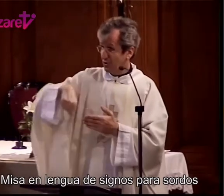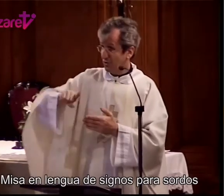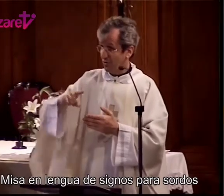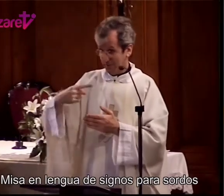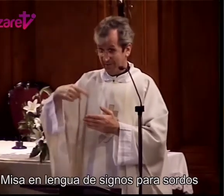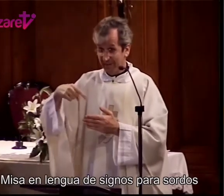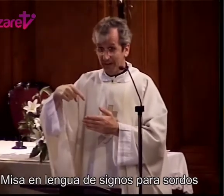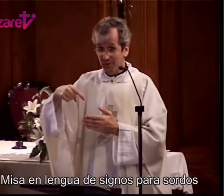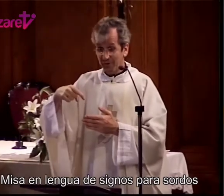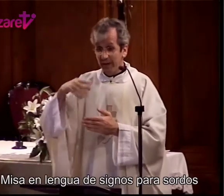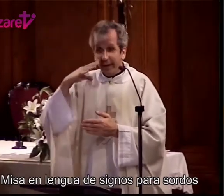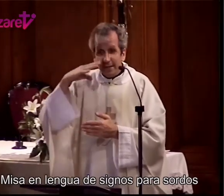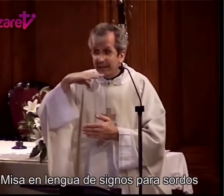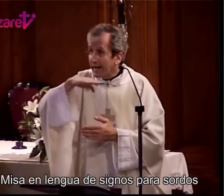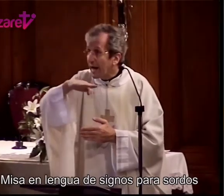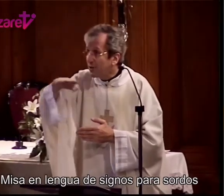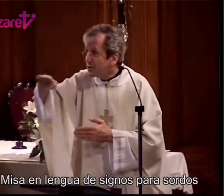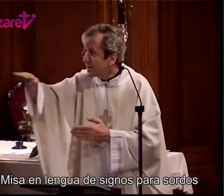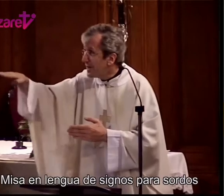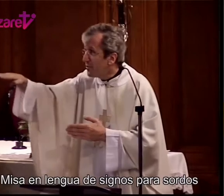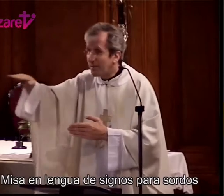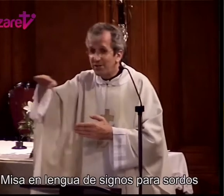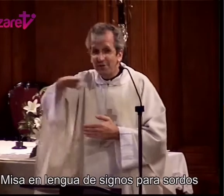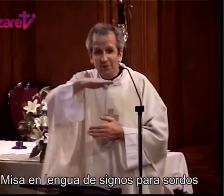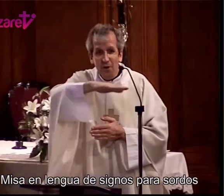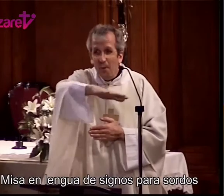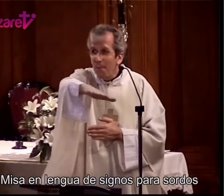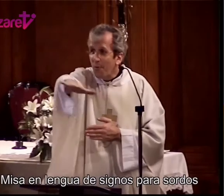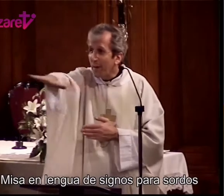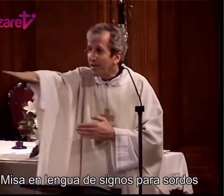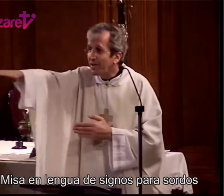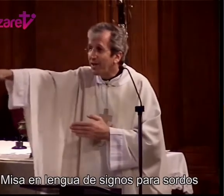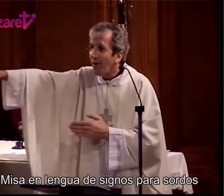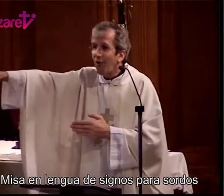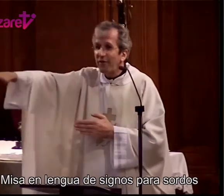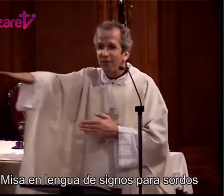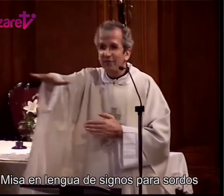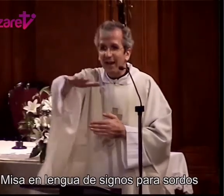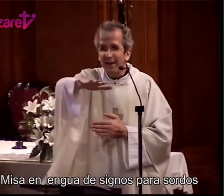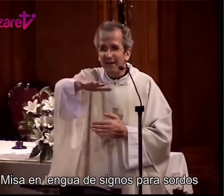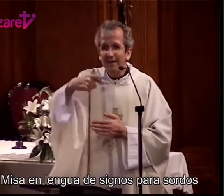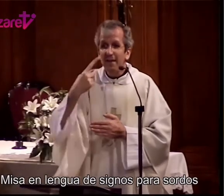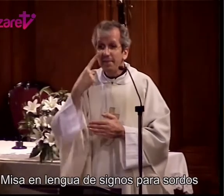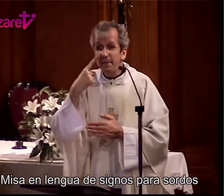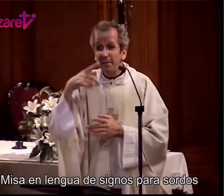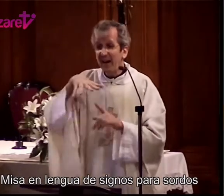nosotros tenemos es de quedarnos en una visión puramente horizontal, de mirar